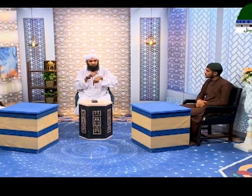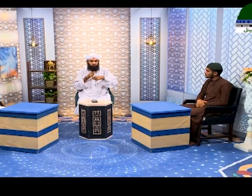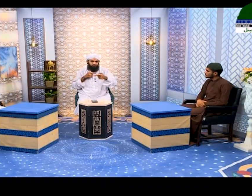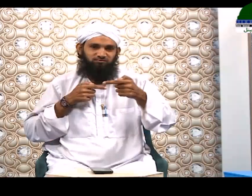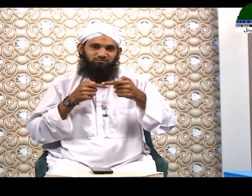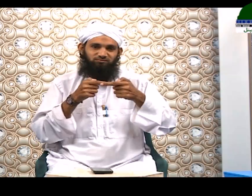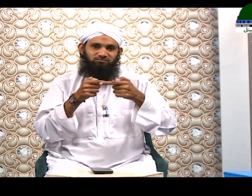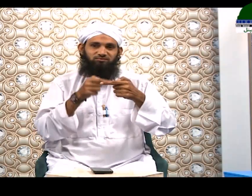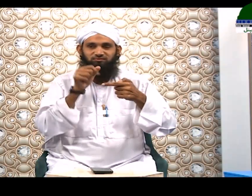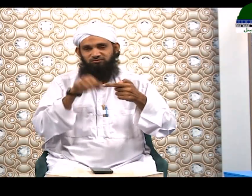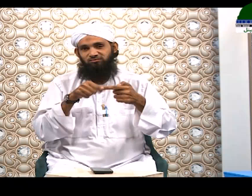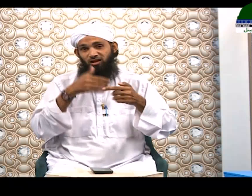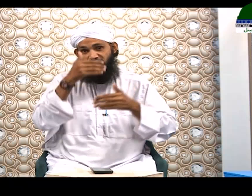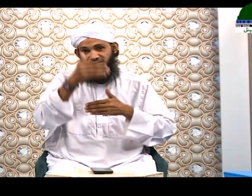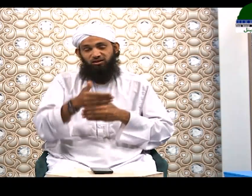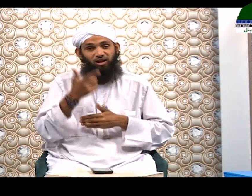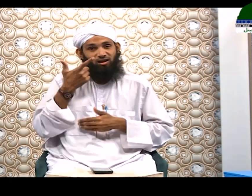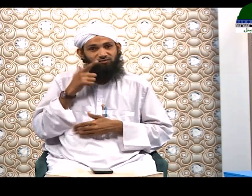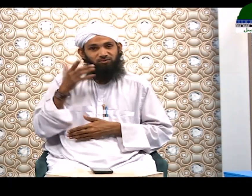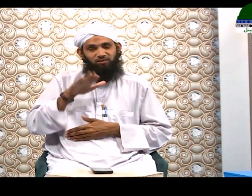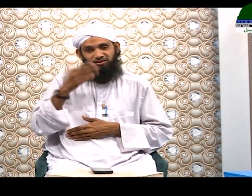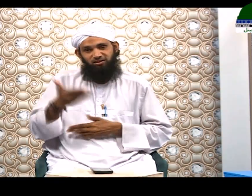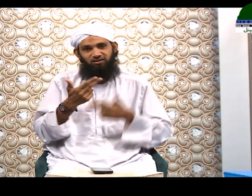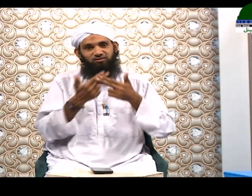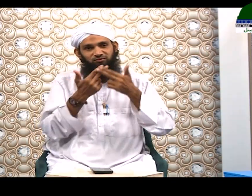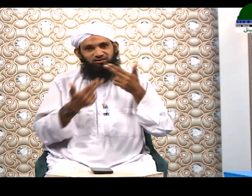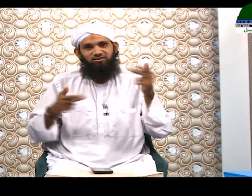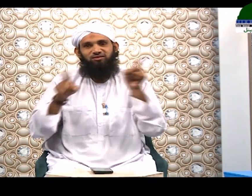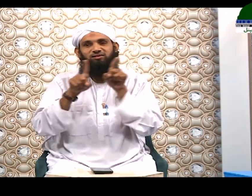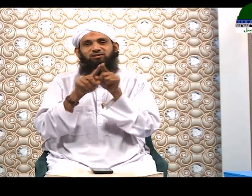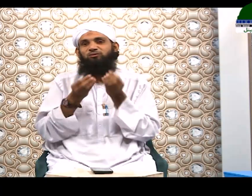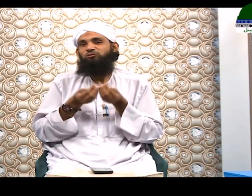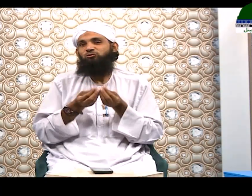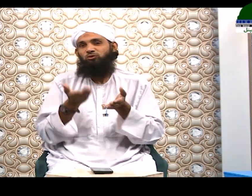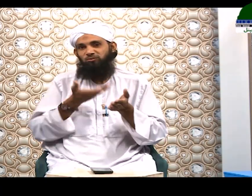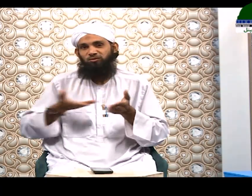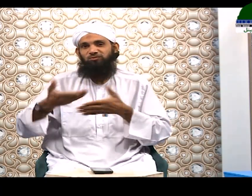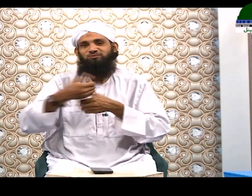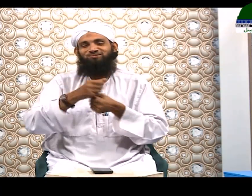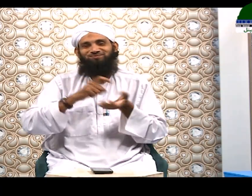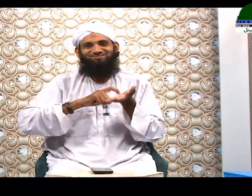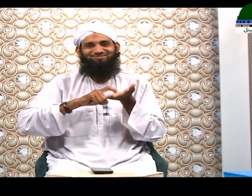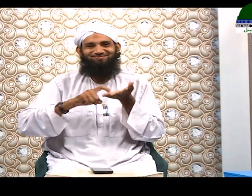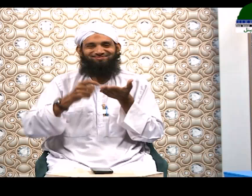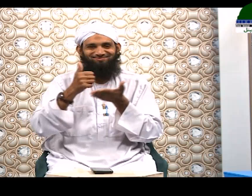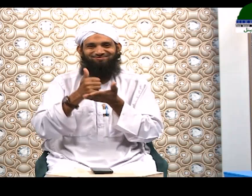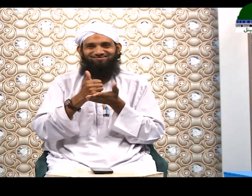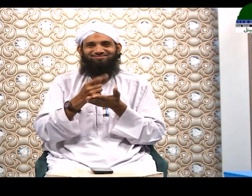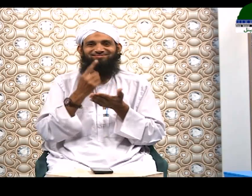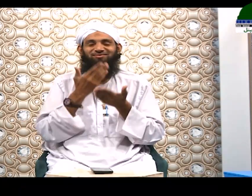وقت اختتام کی طرف بڑھ رہا ہے۔ آئندہ ایک نئے واقعے اور سبق کے ساتھ حاضر ہوں گے۔ تب تک کے لیے اجازت دیجیے، مدنی